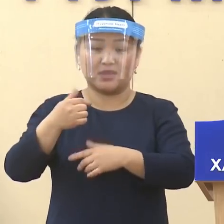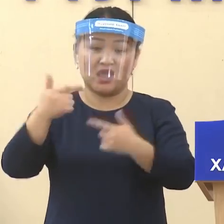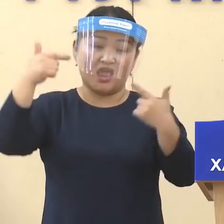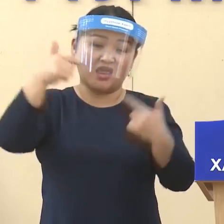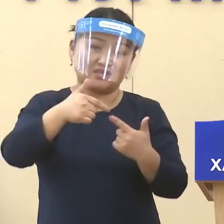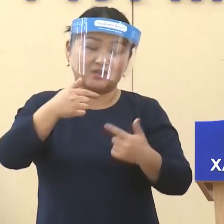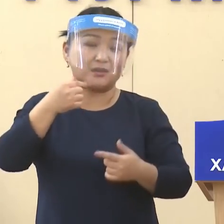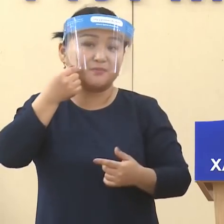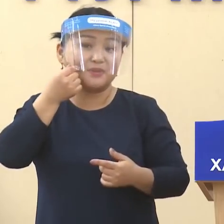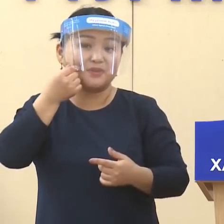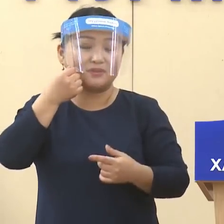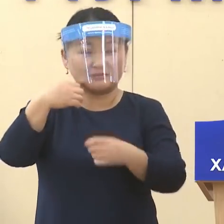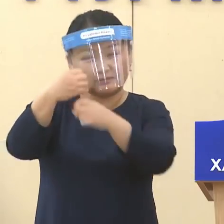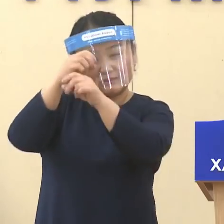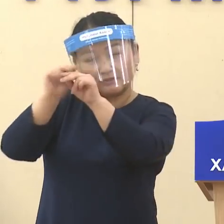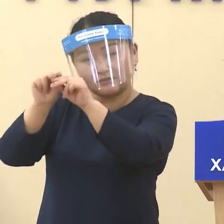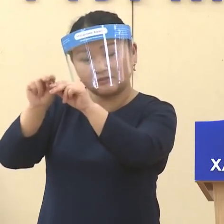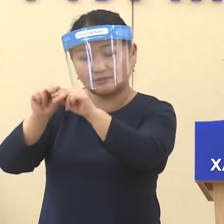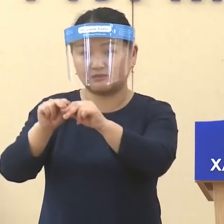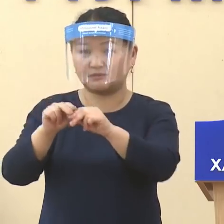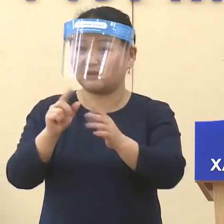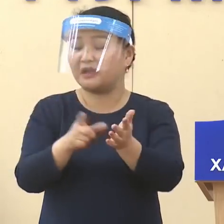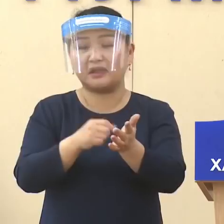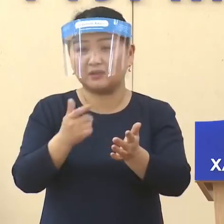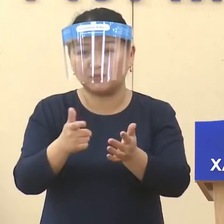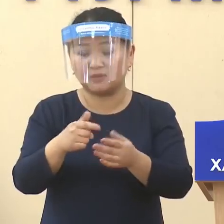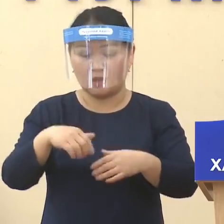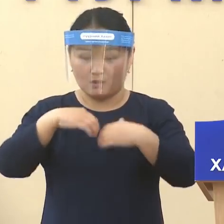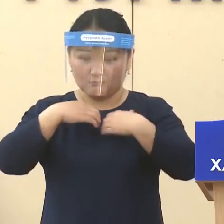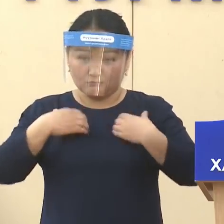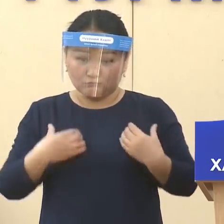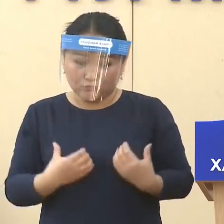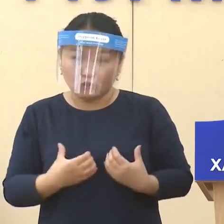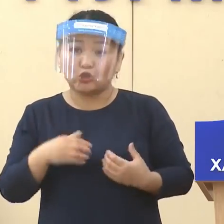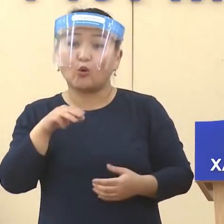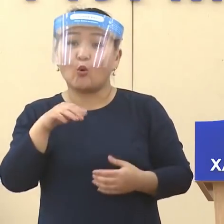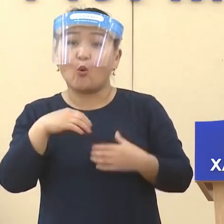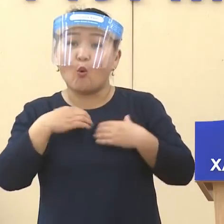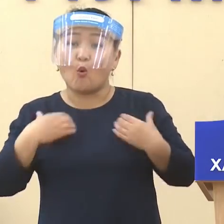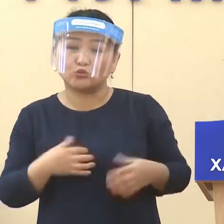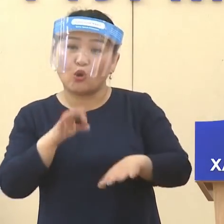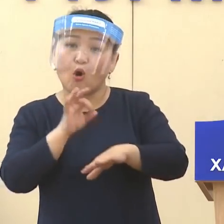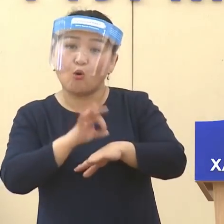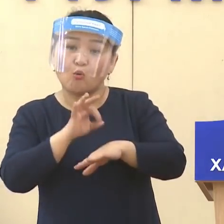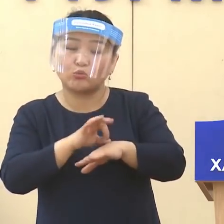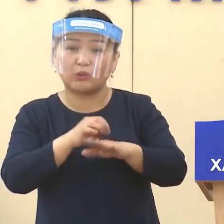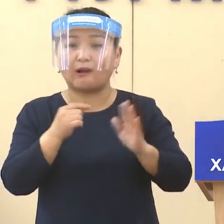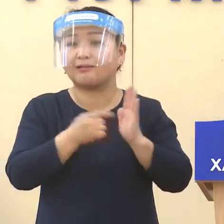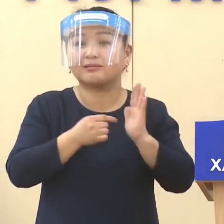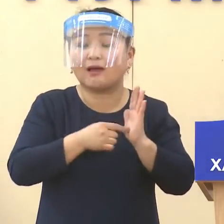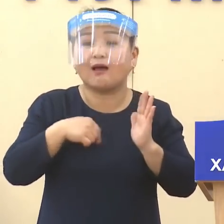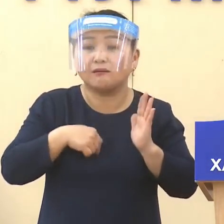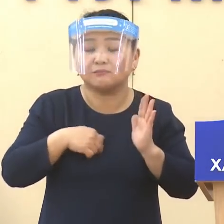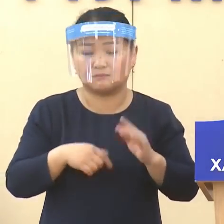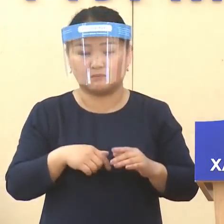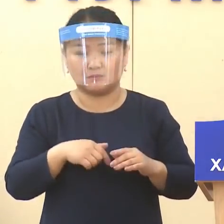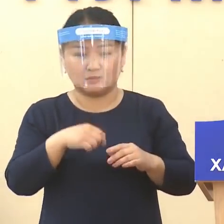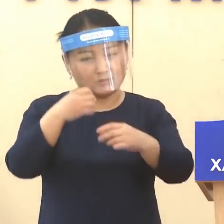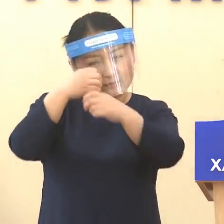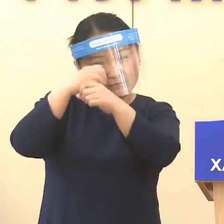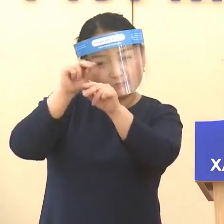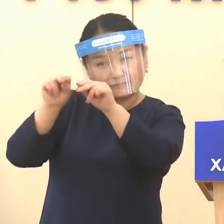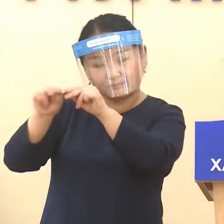томоогийнхаа харуултанд тандалтаар уушгины одоо өвчтөд ирж байгаа мөн эмнэлэгт хүнд хатгаатай байгаа хүмүүсээсээ бол харуултанд